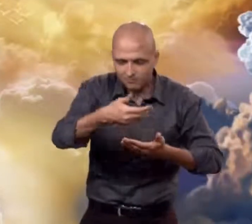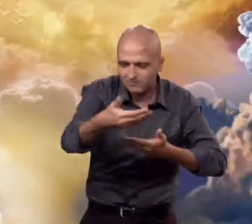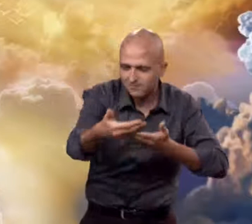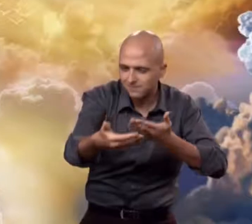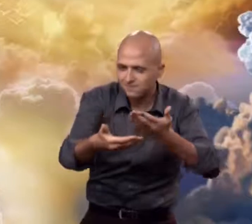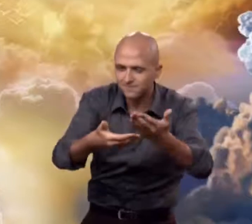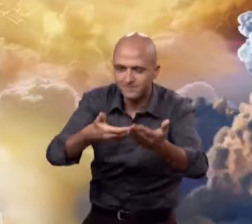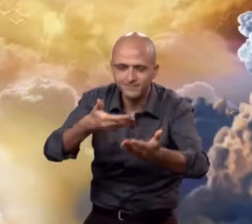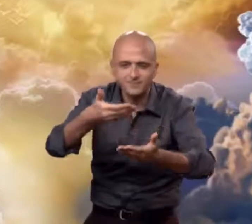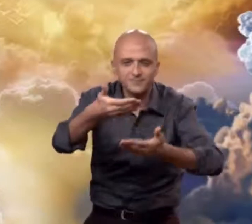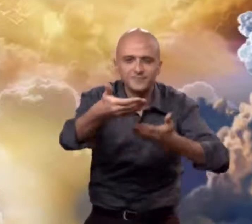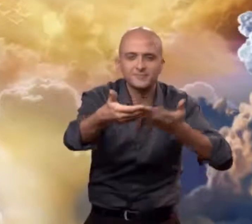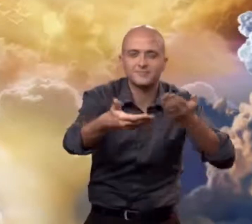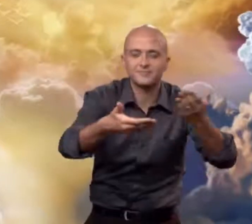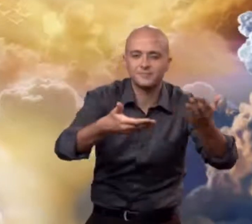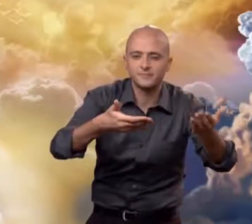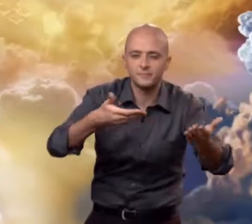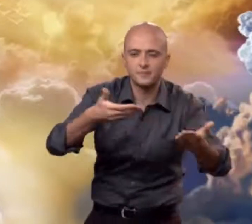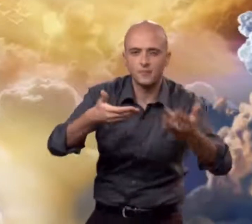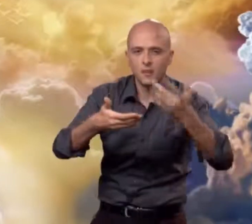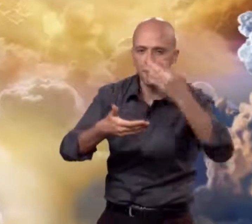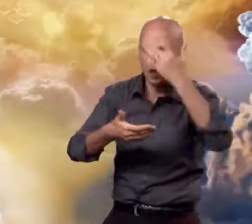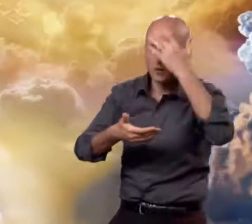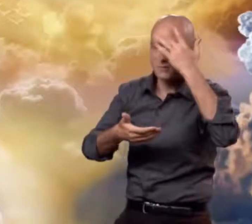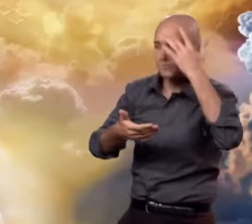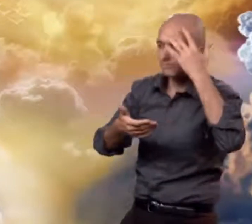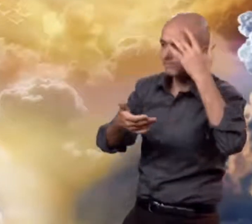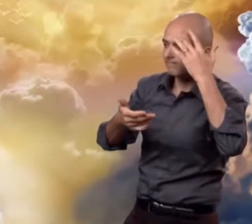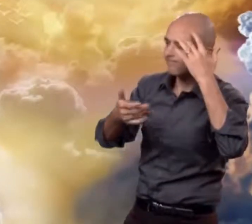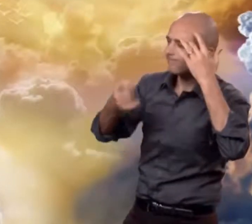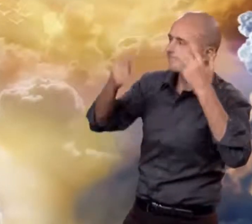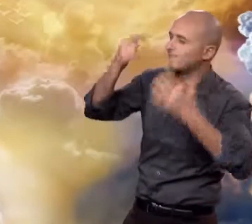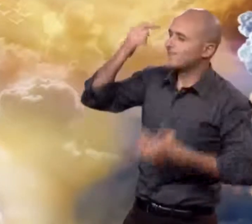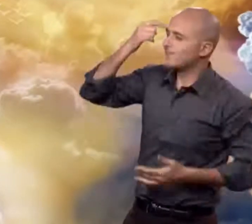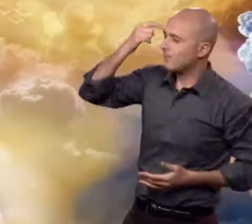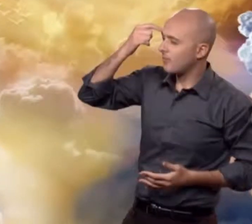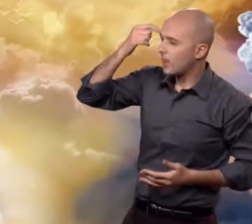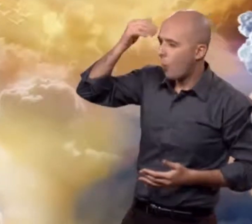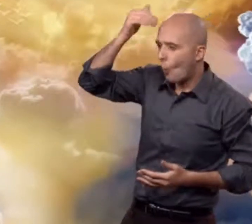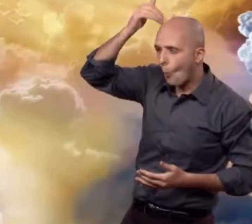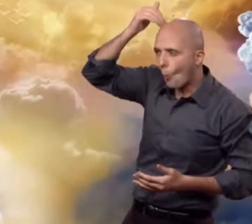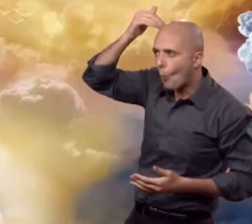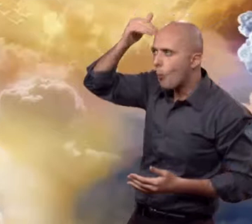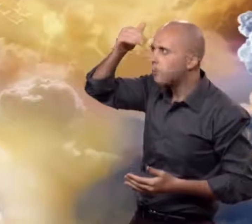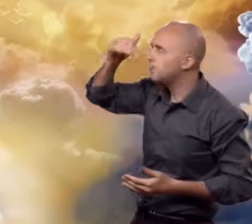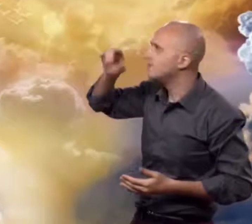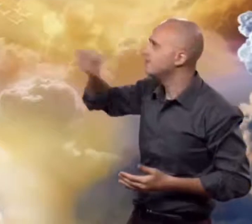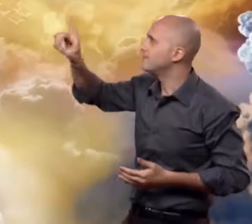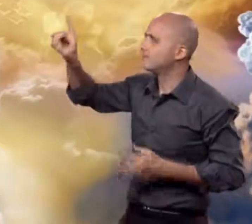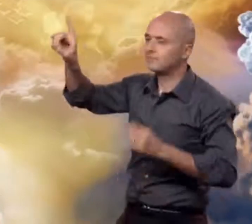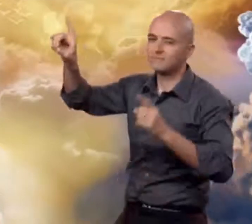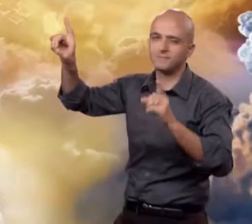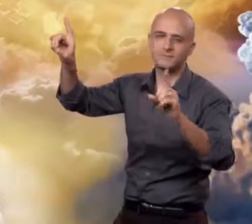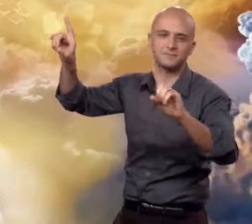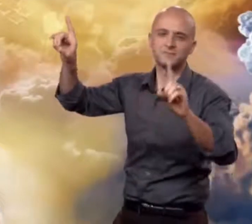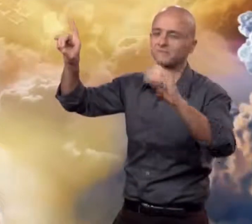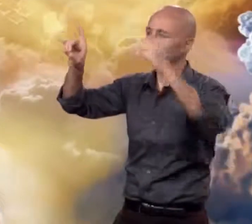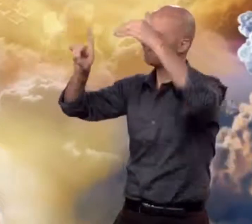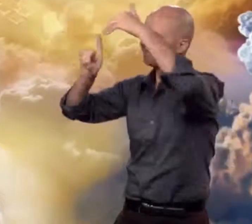mesmo ao requerer obediência de suas criaturas e declarara que, embora o Criador exigisse a abnegação de todos